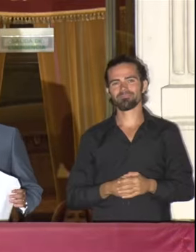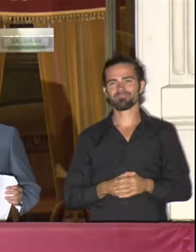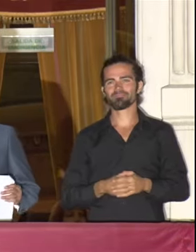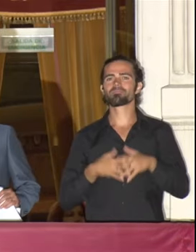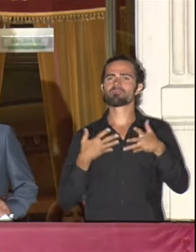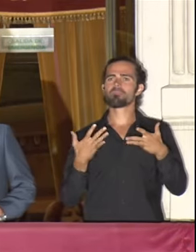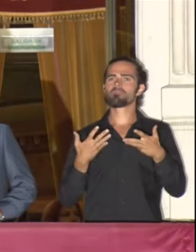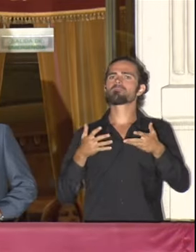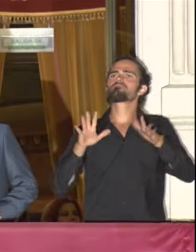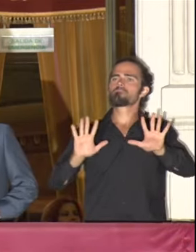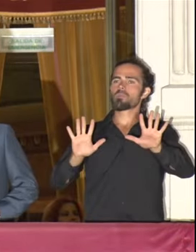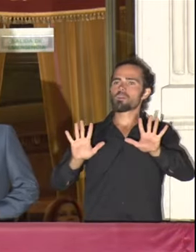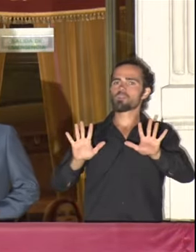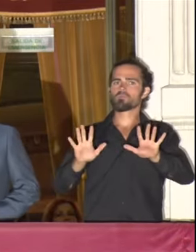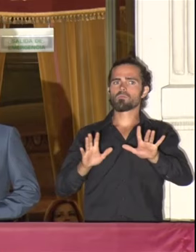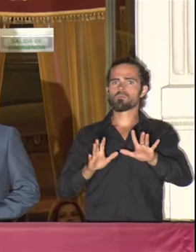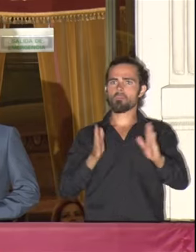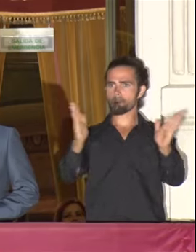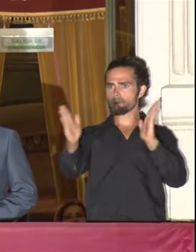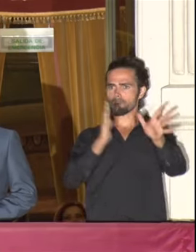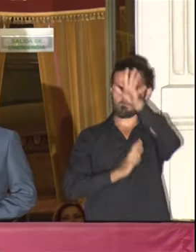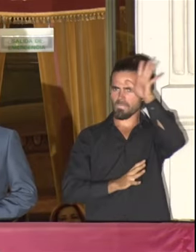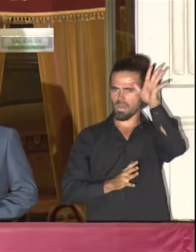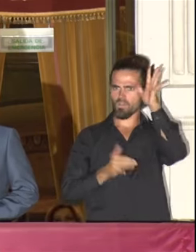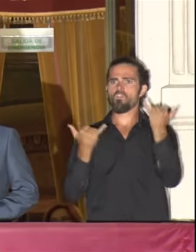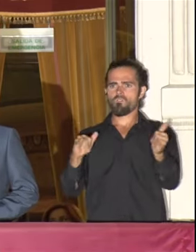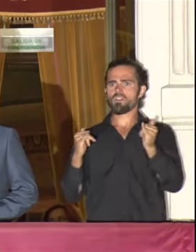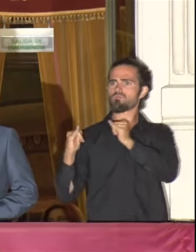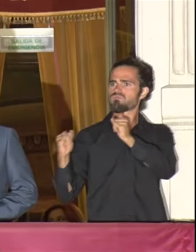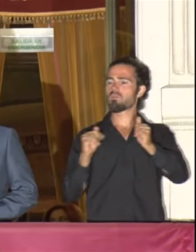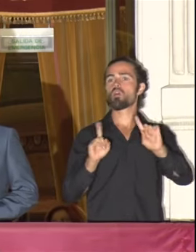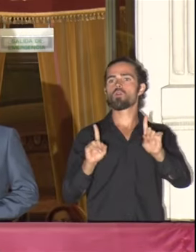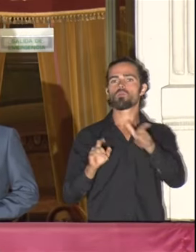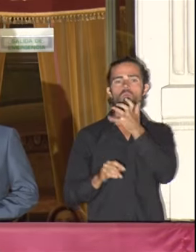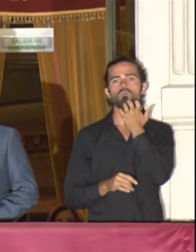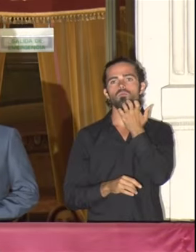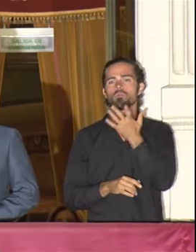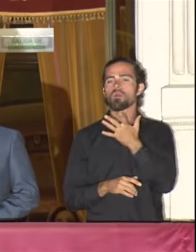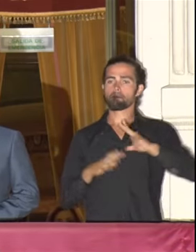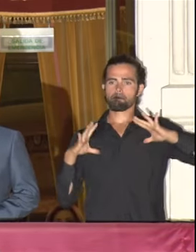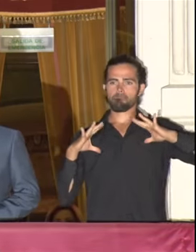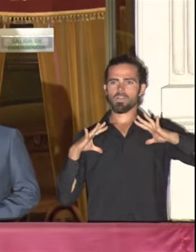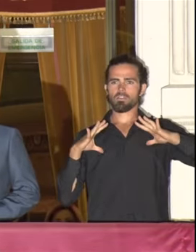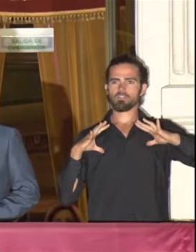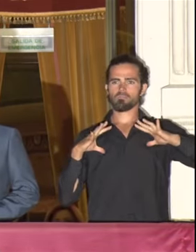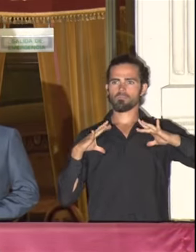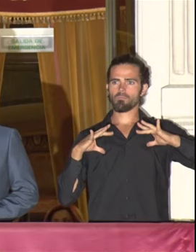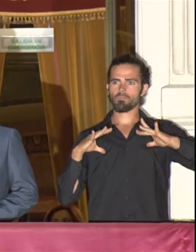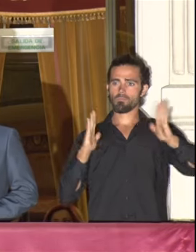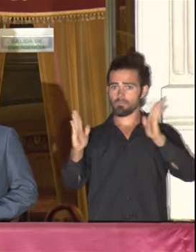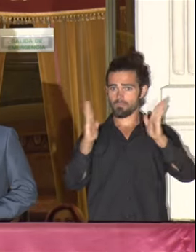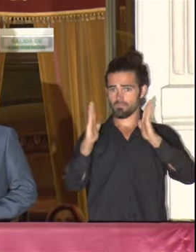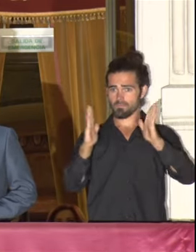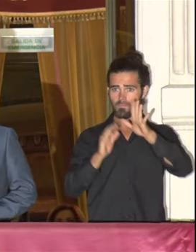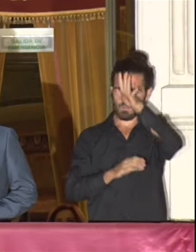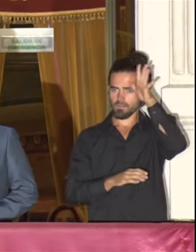Pero sin embargo, no todo el verano para mí era feria. Yo durante los tres meses que duraban las vacaciones de verano, mi padre